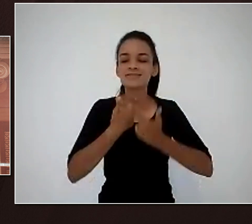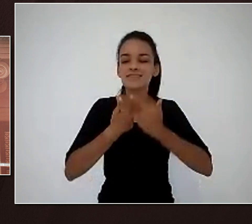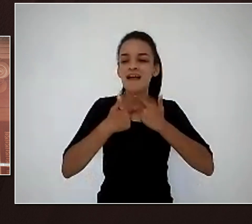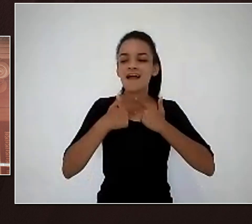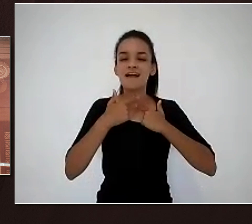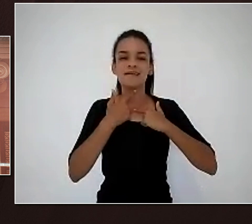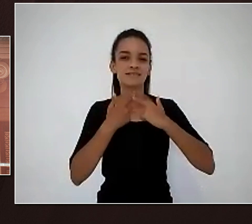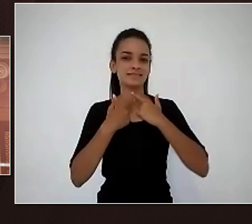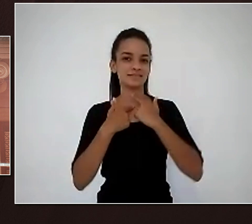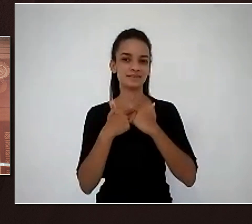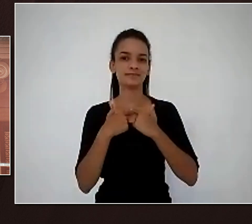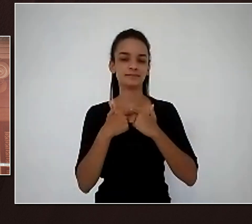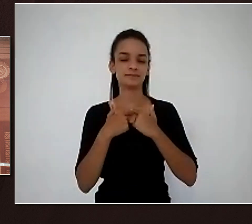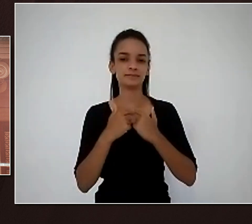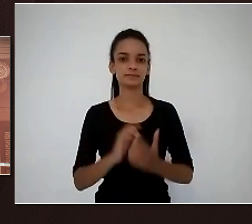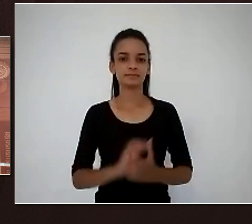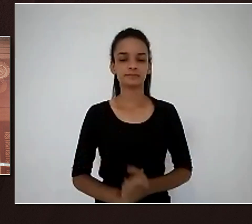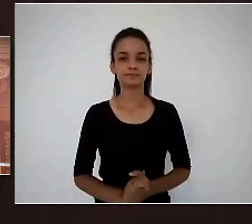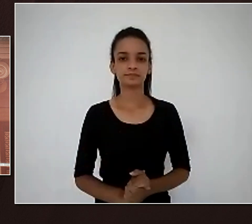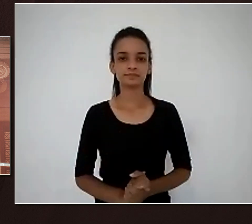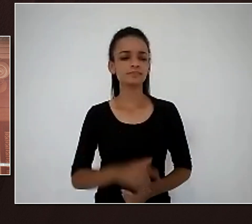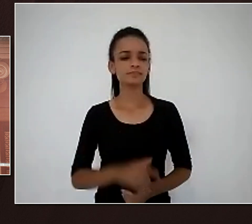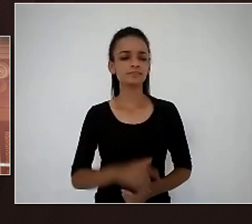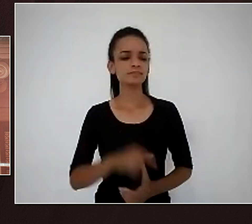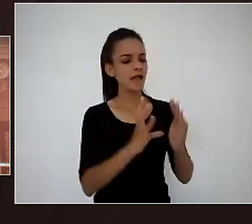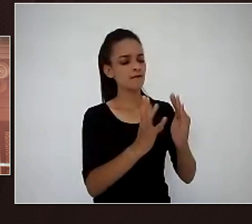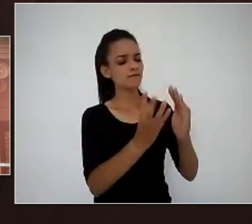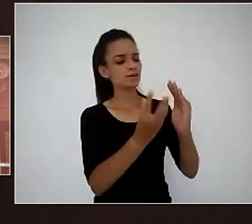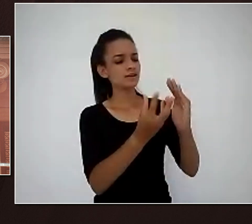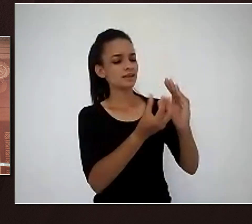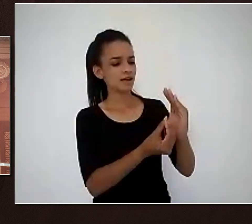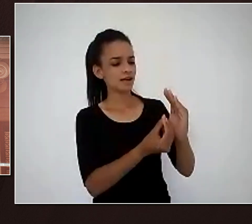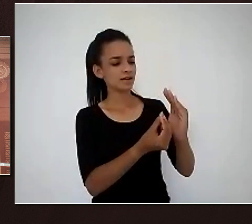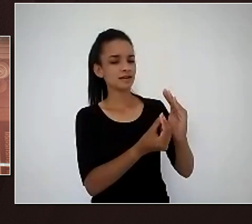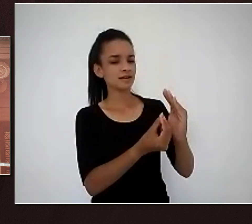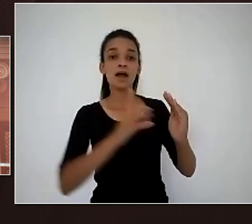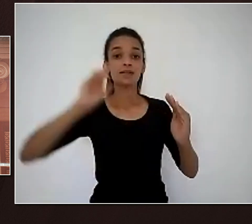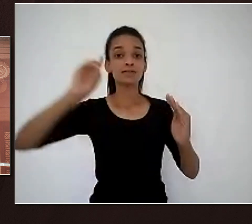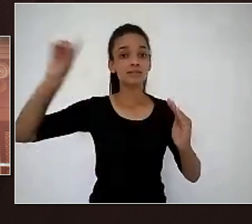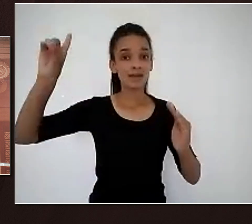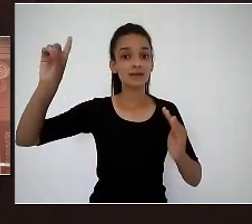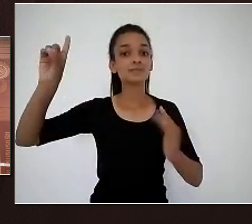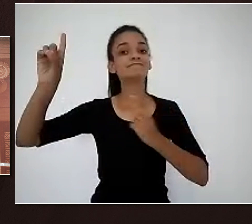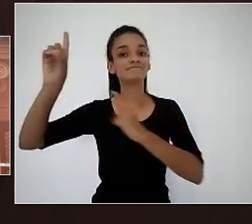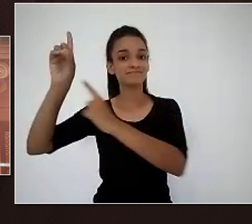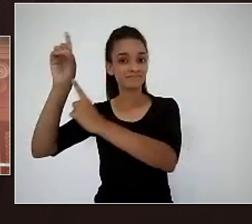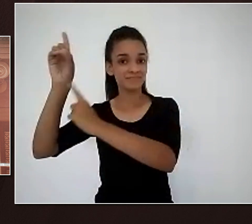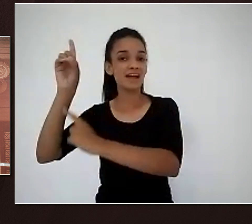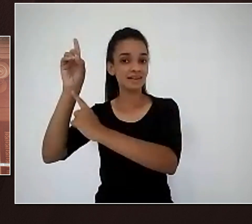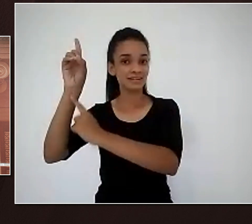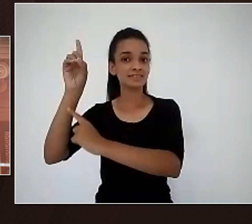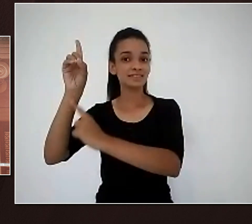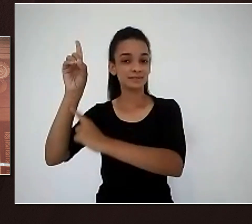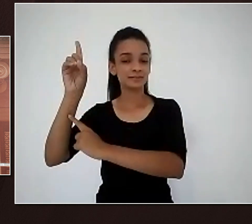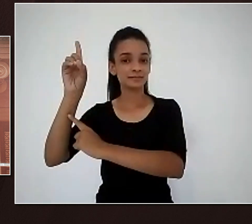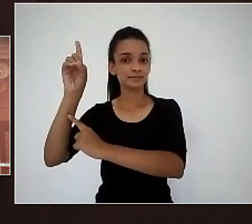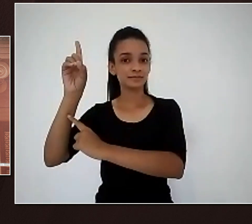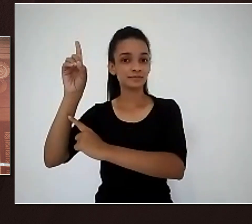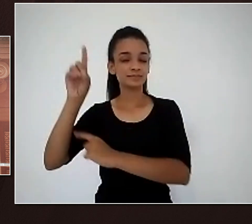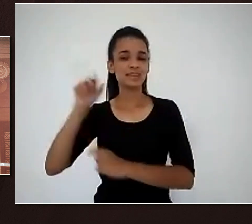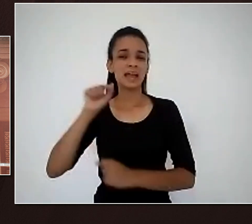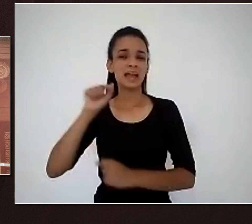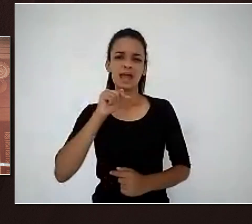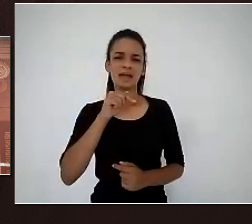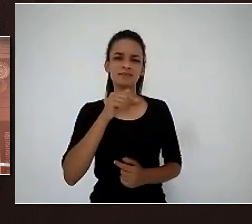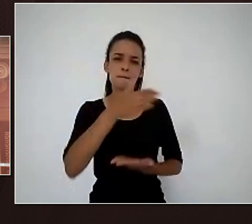foi algo que sempre Deus desejou no seu coração. É justamente nessa primeira metade do século I é que a